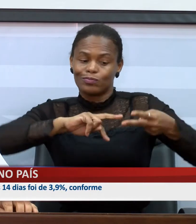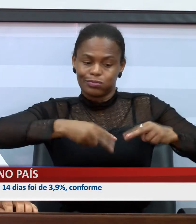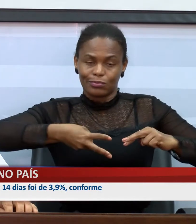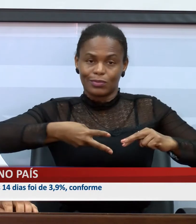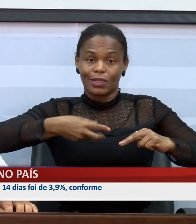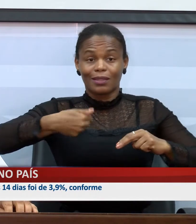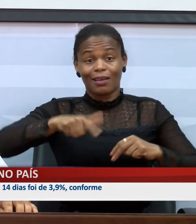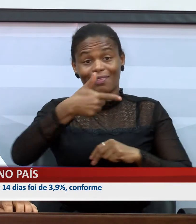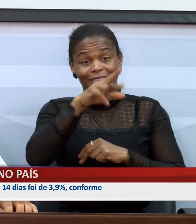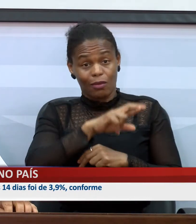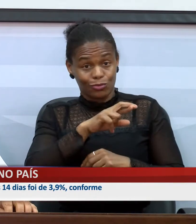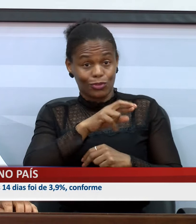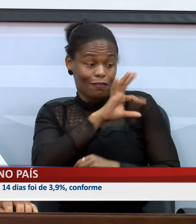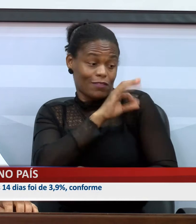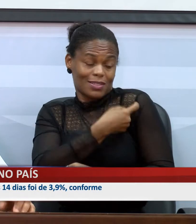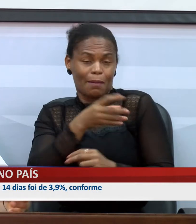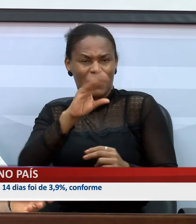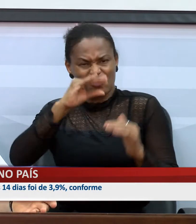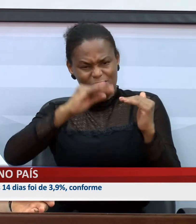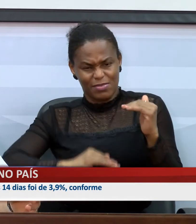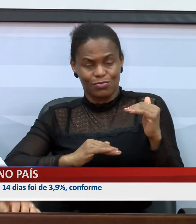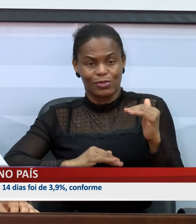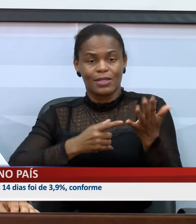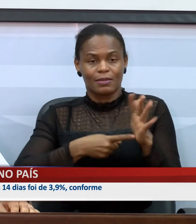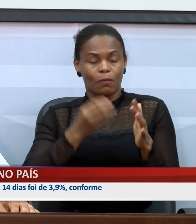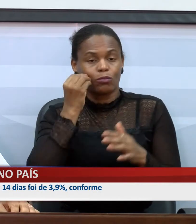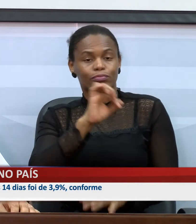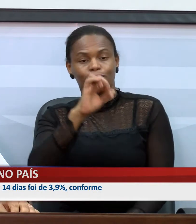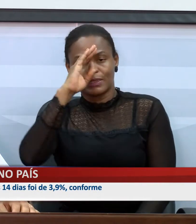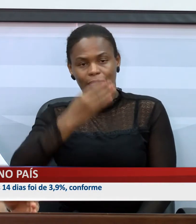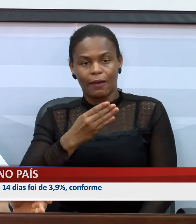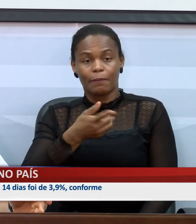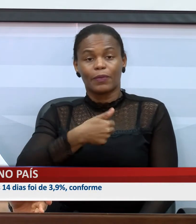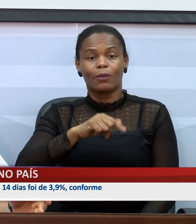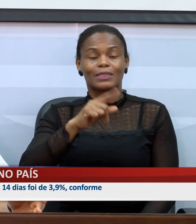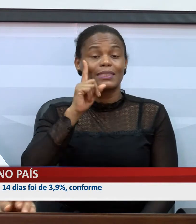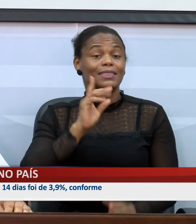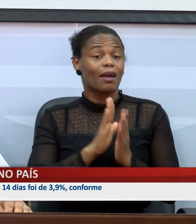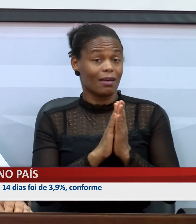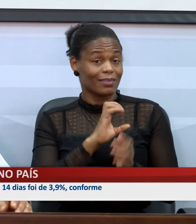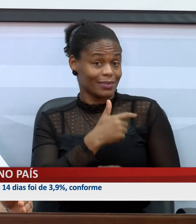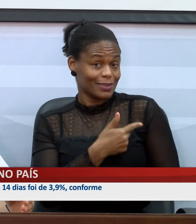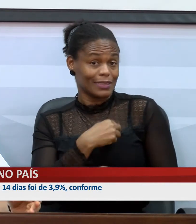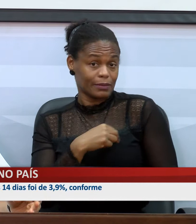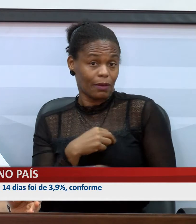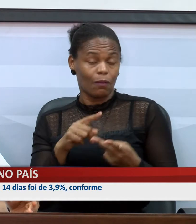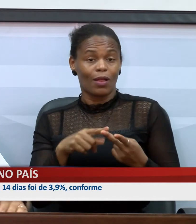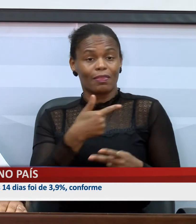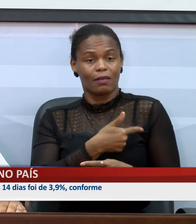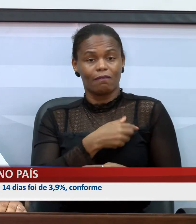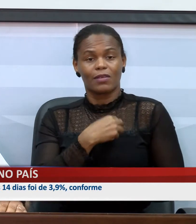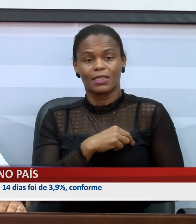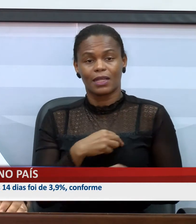com uma taxa de vacinação mais baixa. Como sabem, nós temos Santa Catarina de Santiago, nós temos Tarrafal